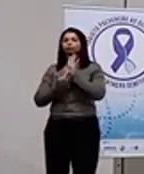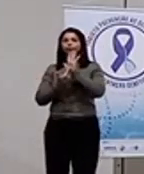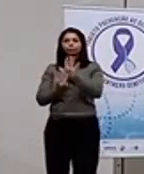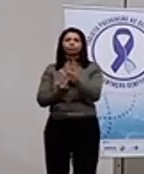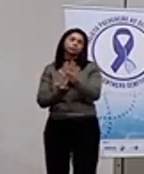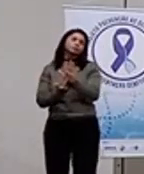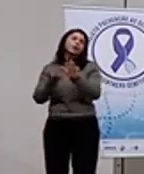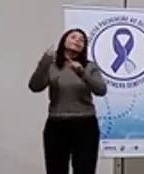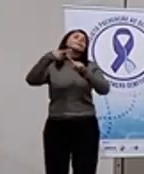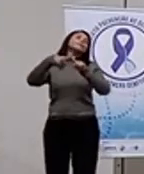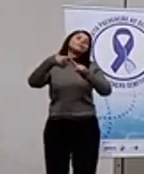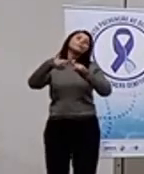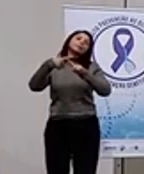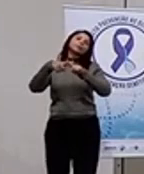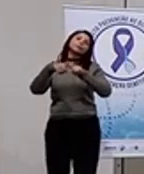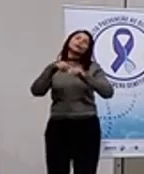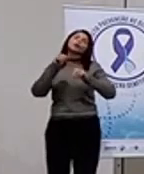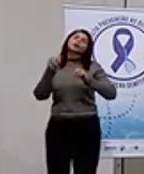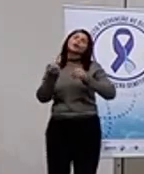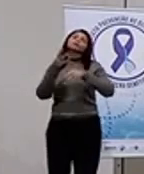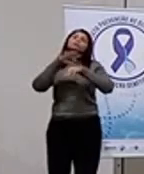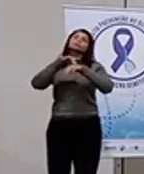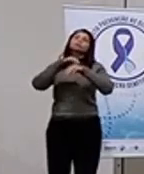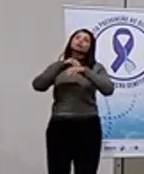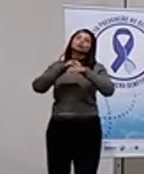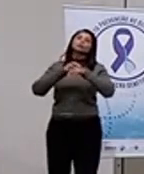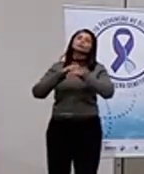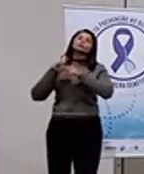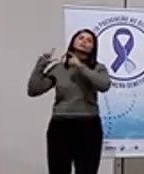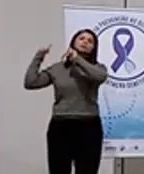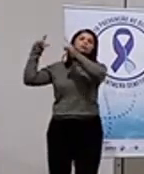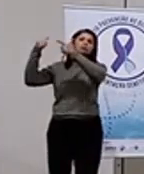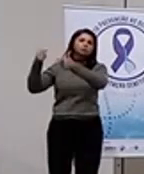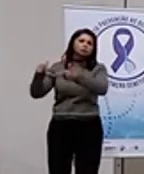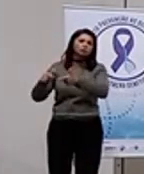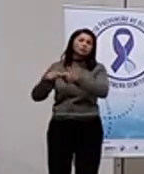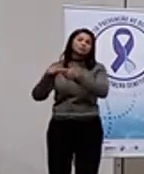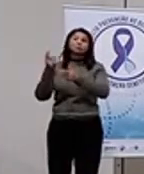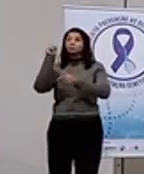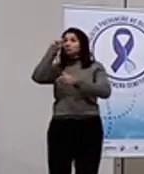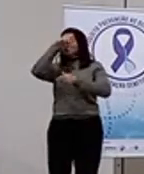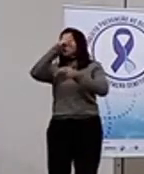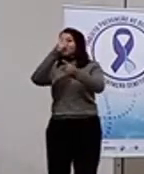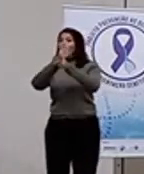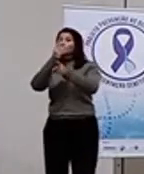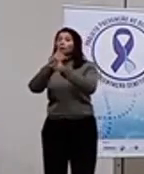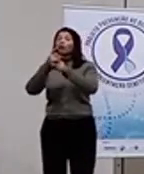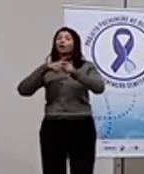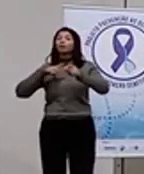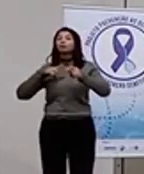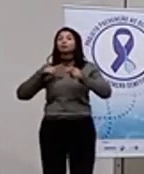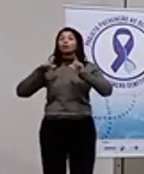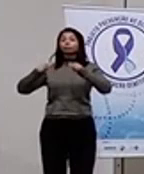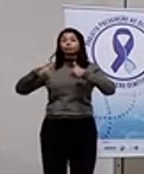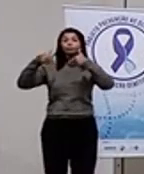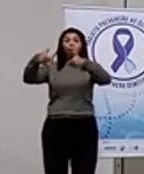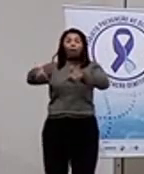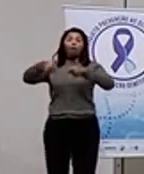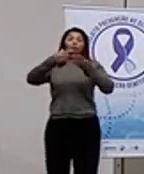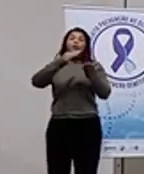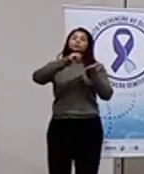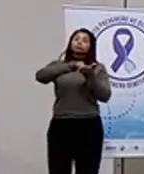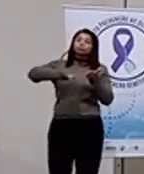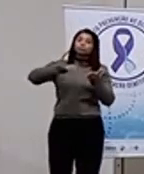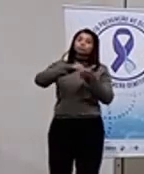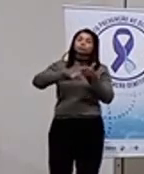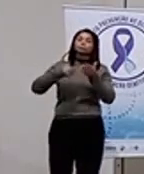isso? Porque uma boa parte das doenças genéticas, por ser raro, você tem um desafio para você poder entender a doença e